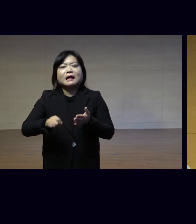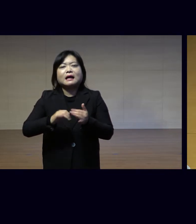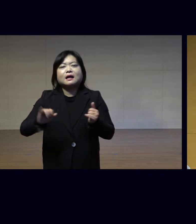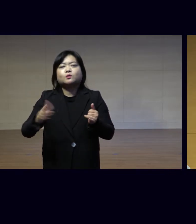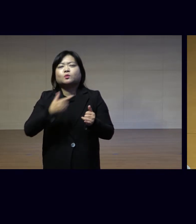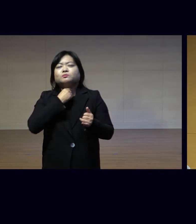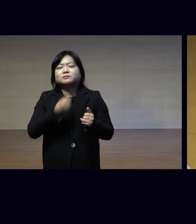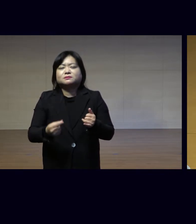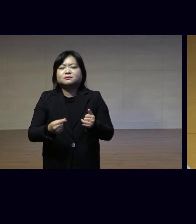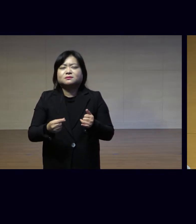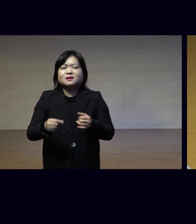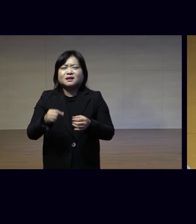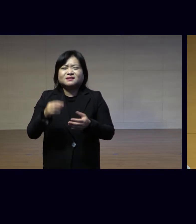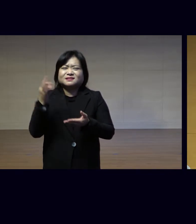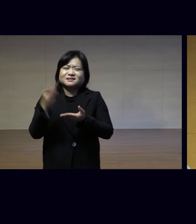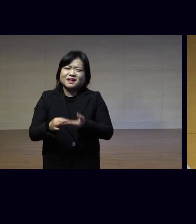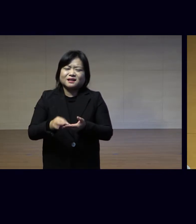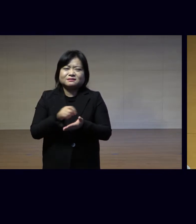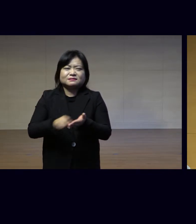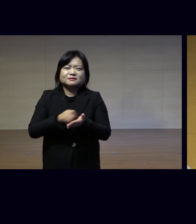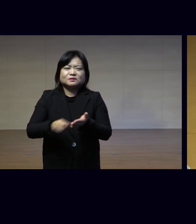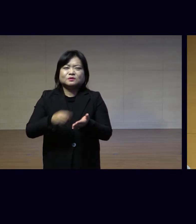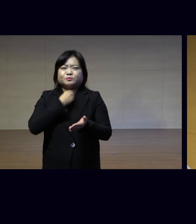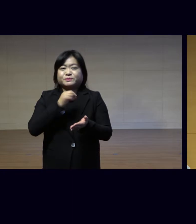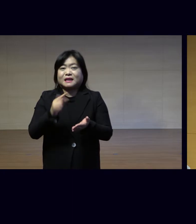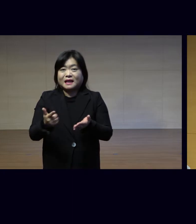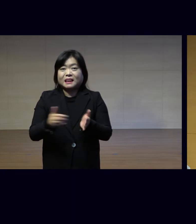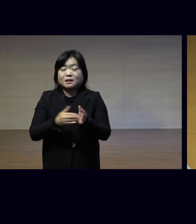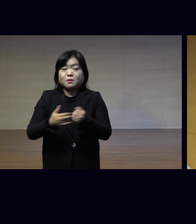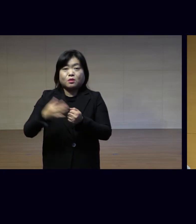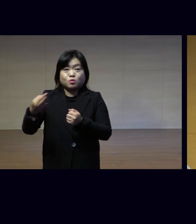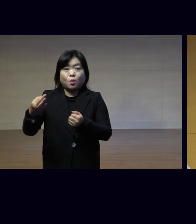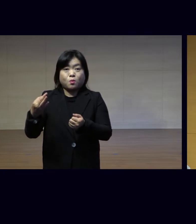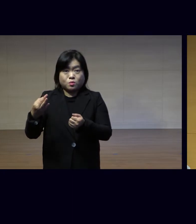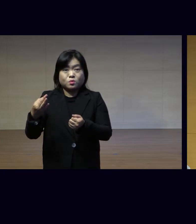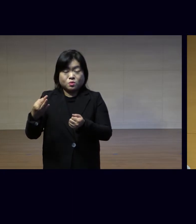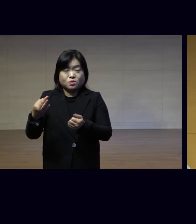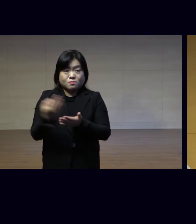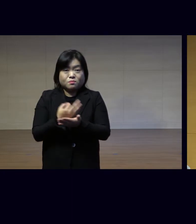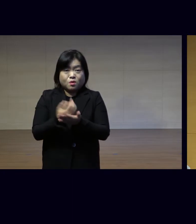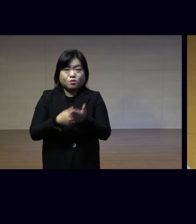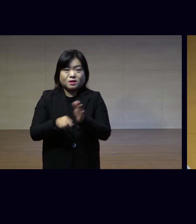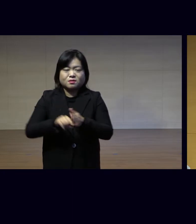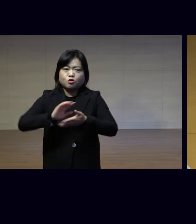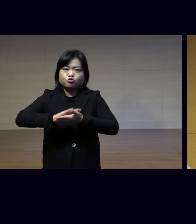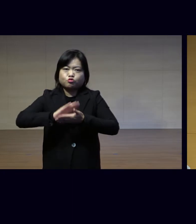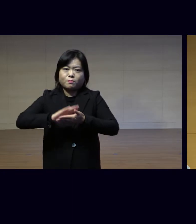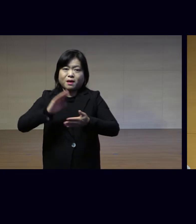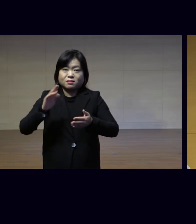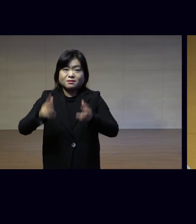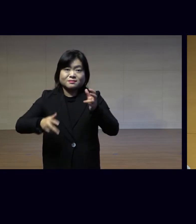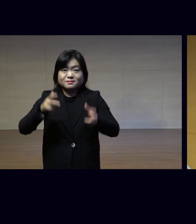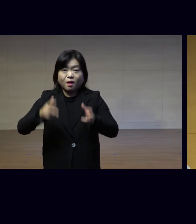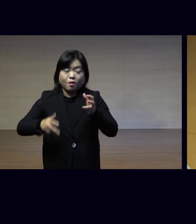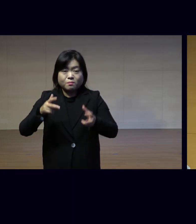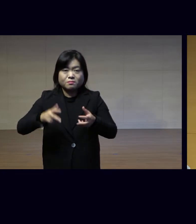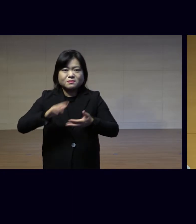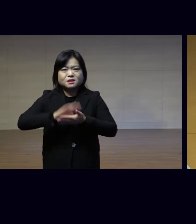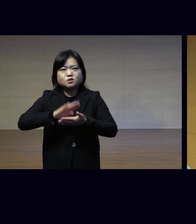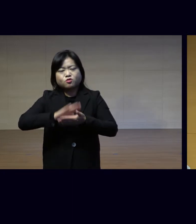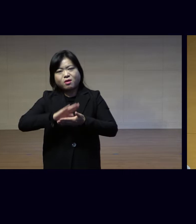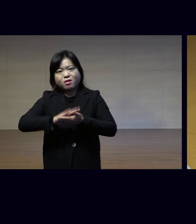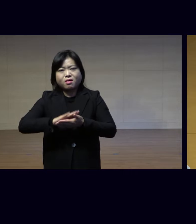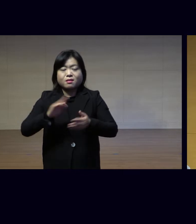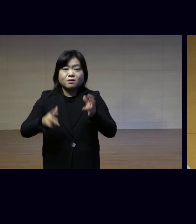싶진 않아. 그러려면 돈이 필요해서 시작한 게 이제 출판업, 인쇄업, 활자 주조업을 했습니다.